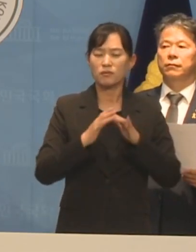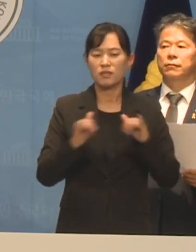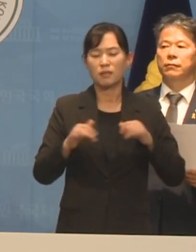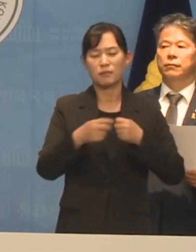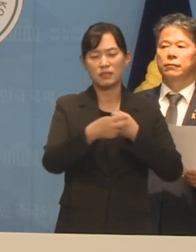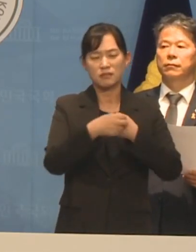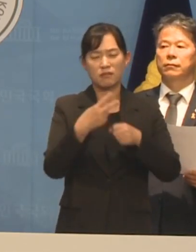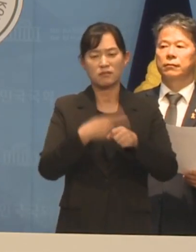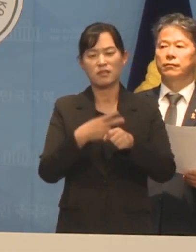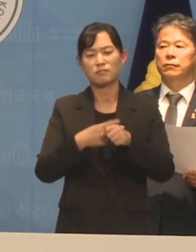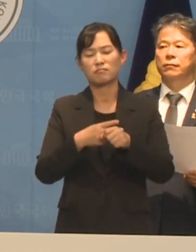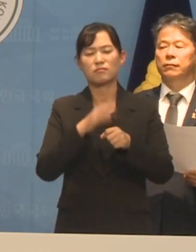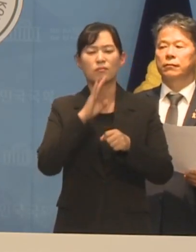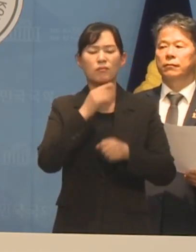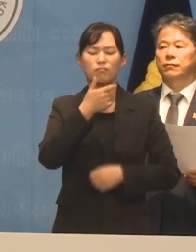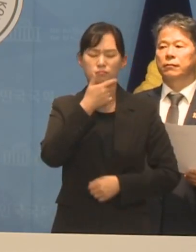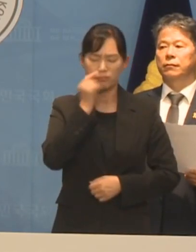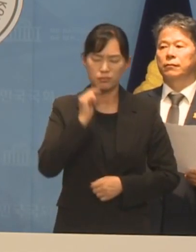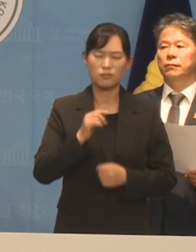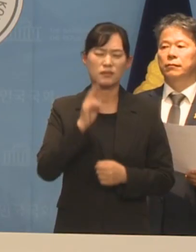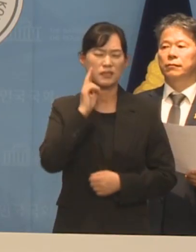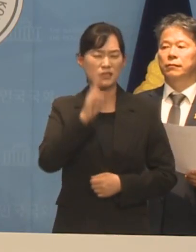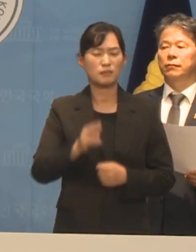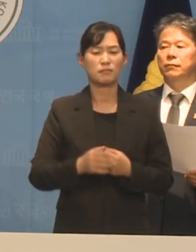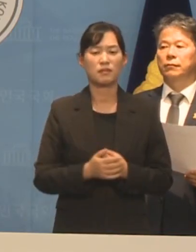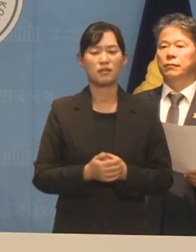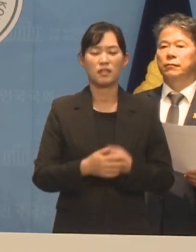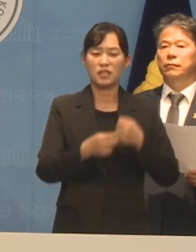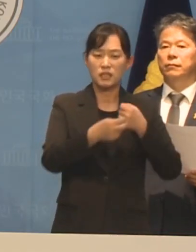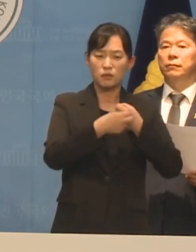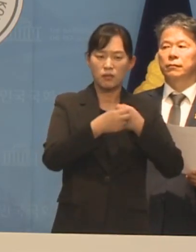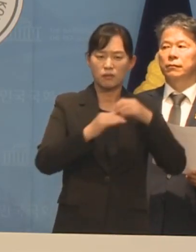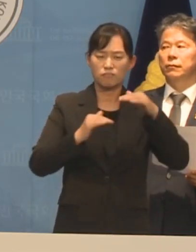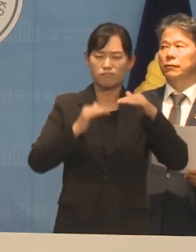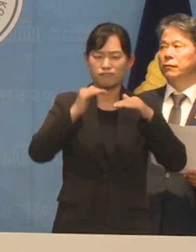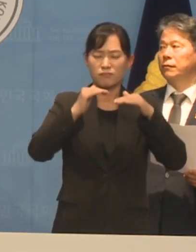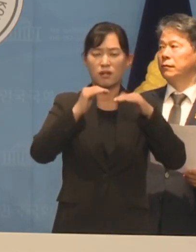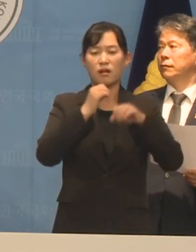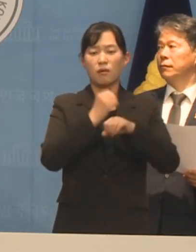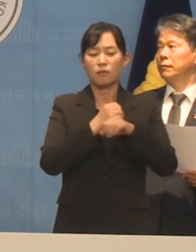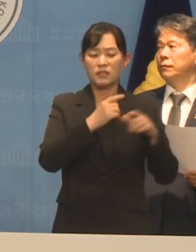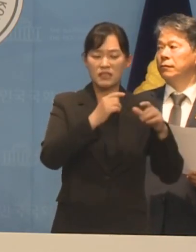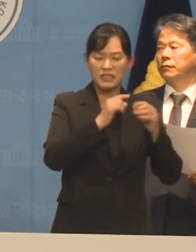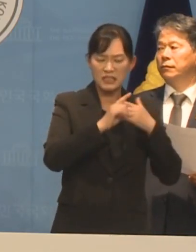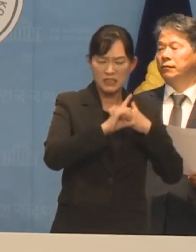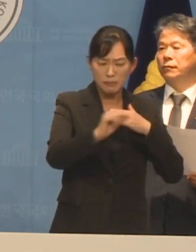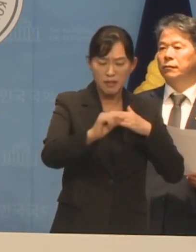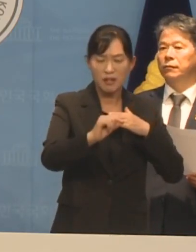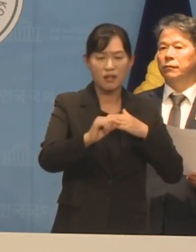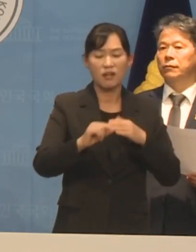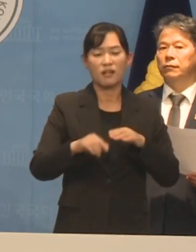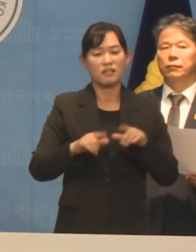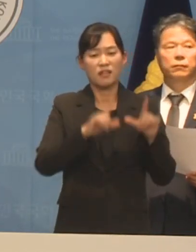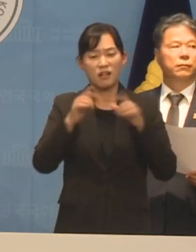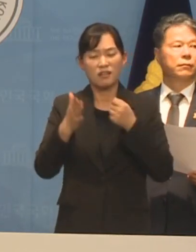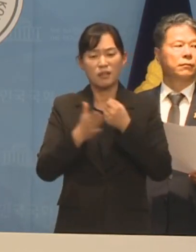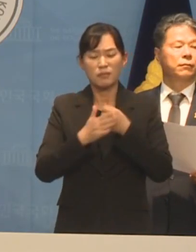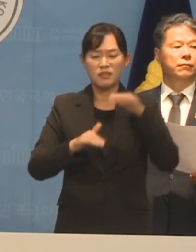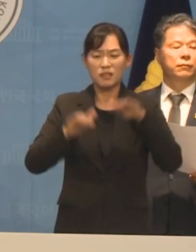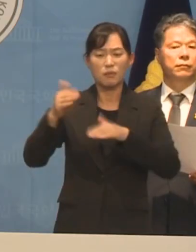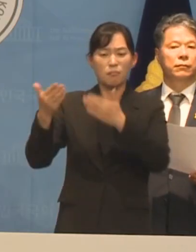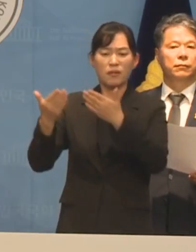정말 처참한 지경입니다. 의료 자원의 불균형을 바로잡고 지방에 산다고 목숨까지 차별받는 서글픈